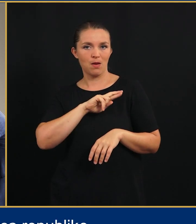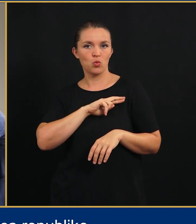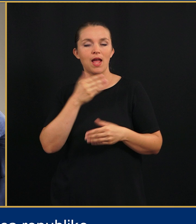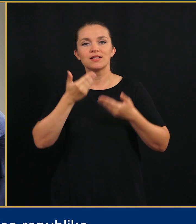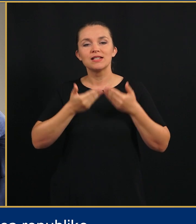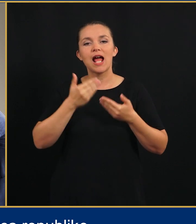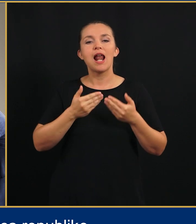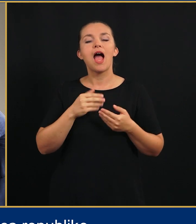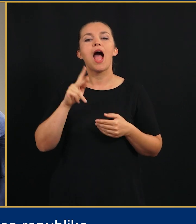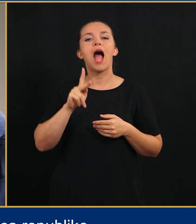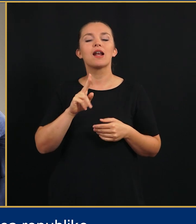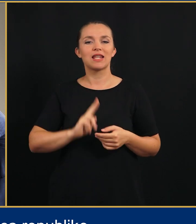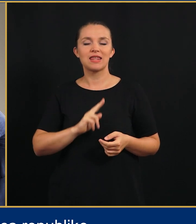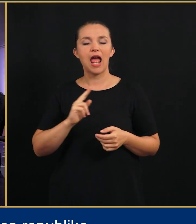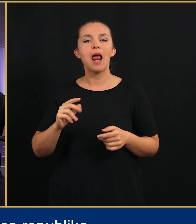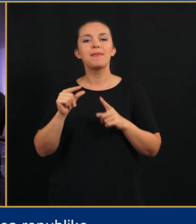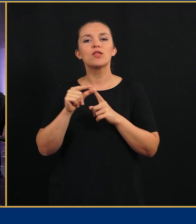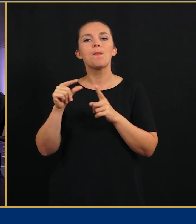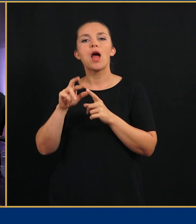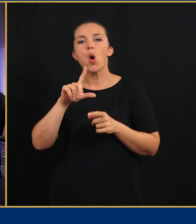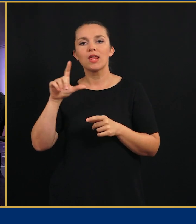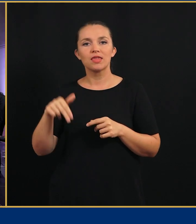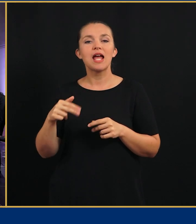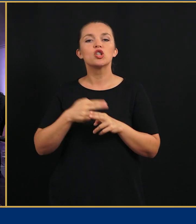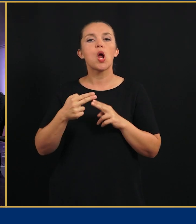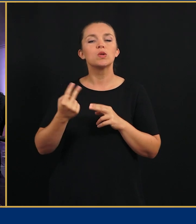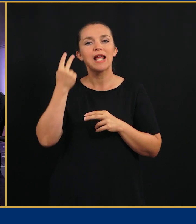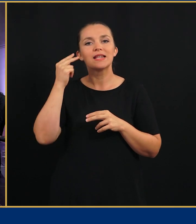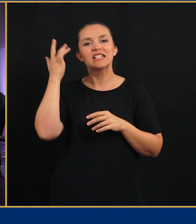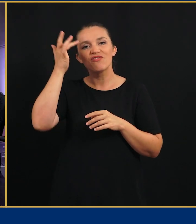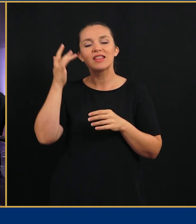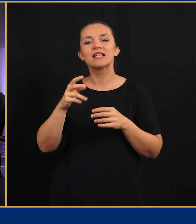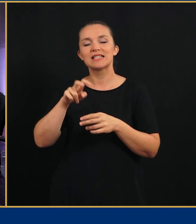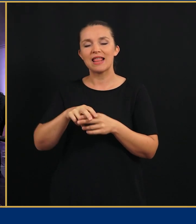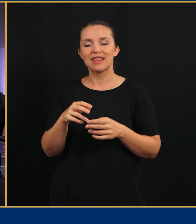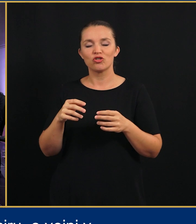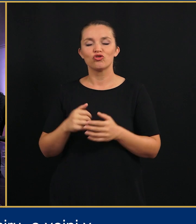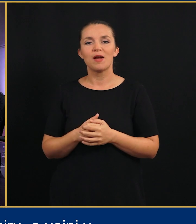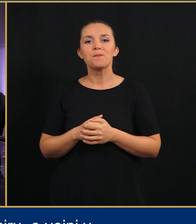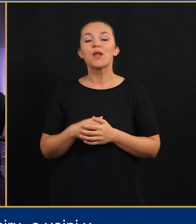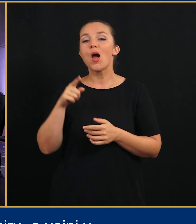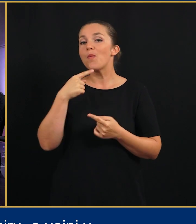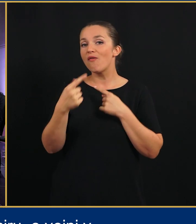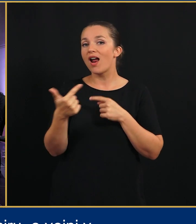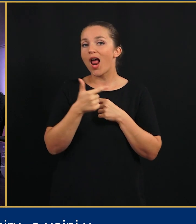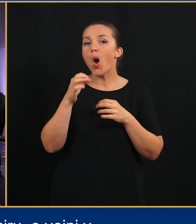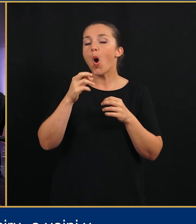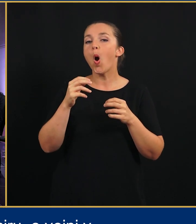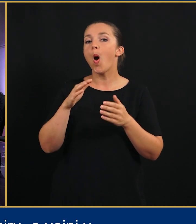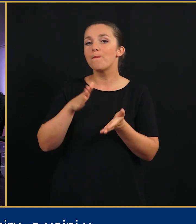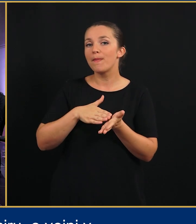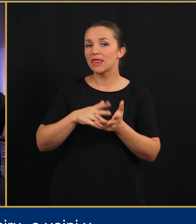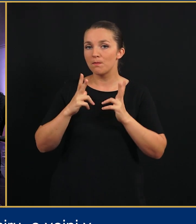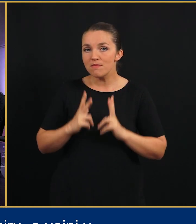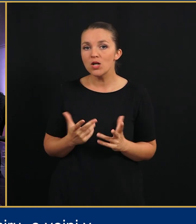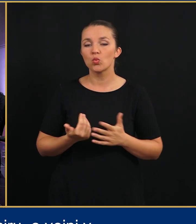republike sestala s kardinalom Pietrom Parolinom, državnim tajnikom Svetega sedeža. Pogovarjala sta se o pomenu miru,